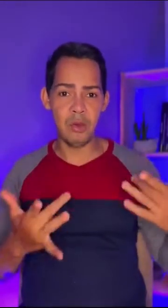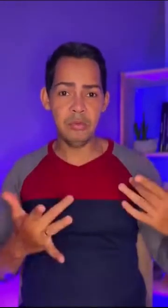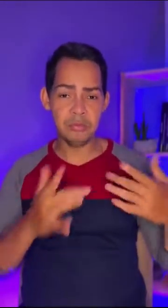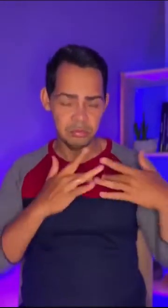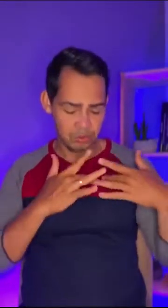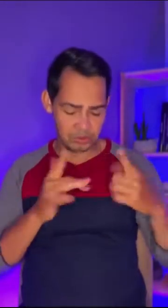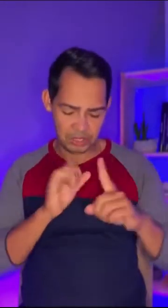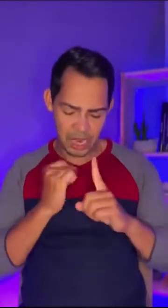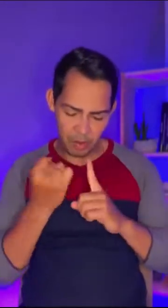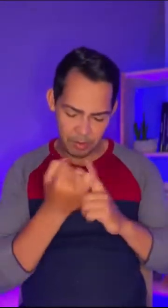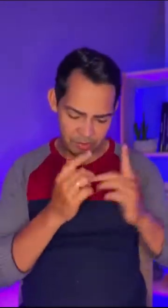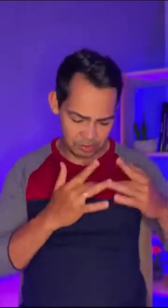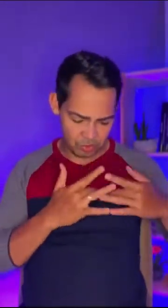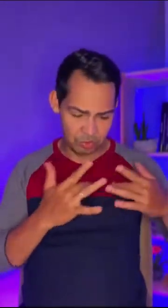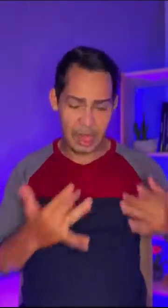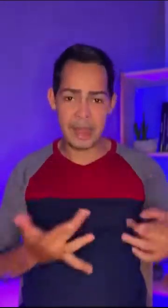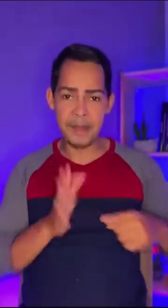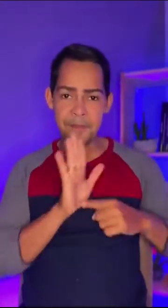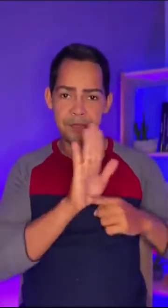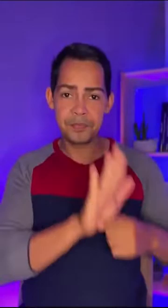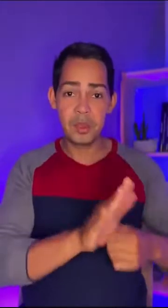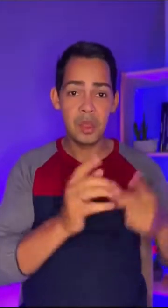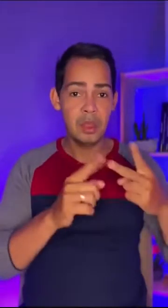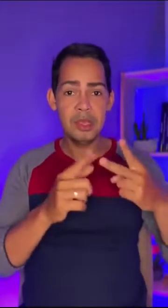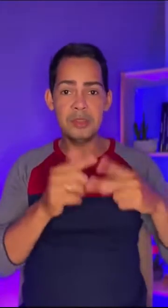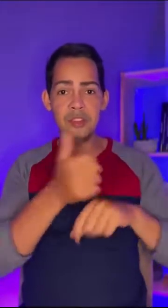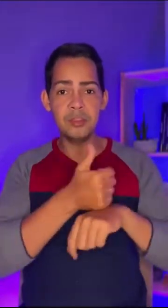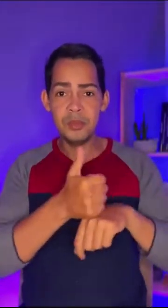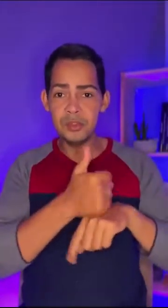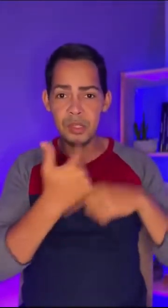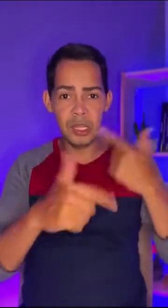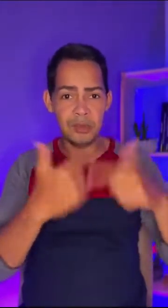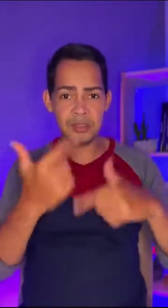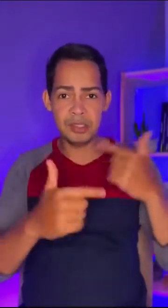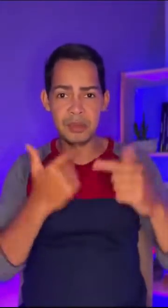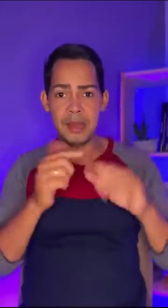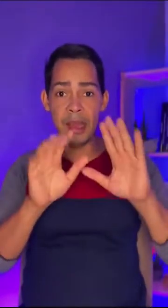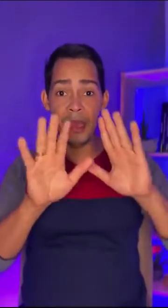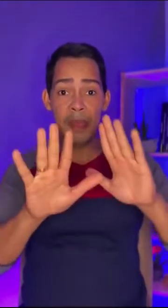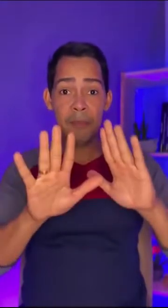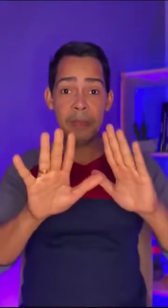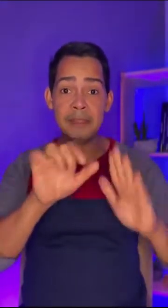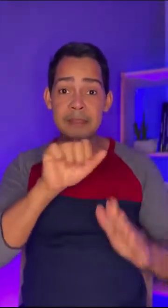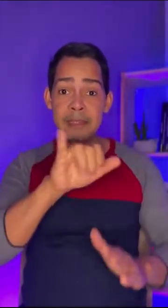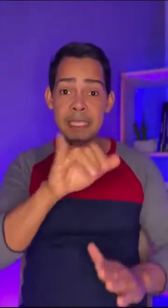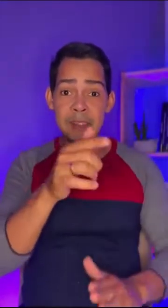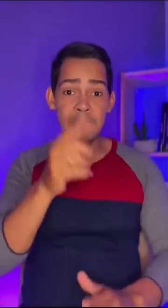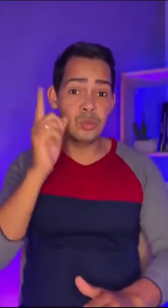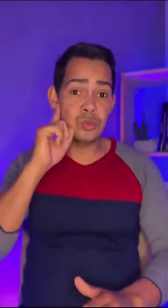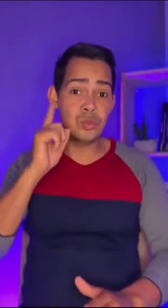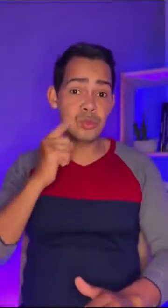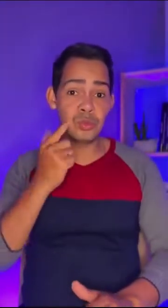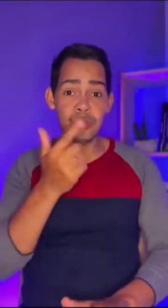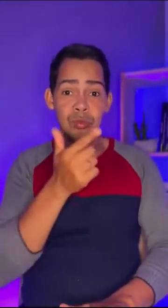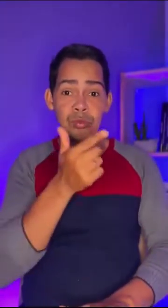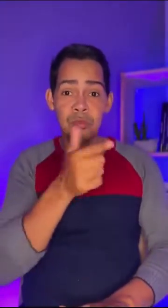social para você ajudar, quer seja profissional para você trabalhar. Mas se o surdo